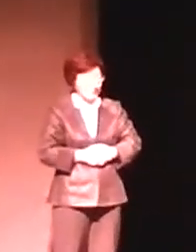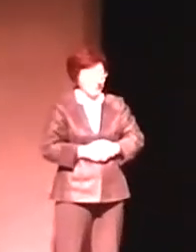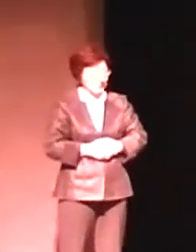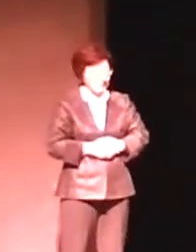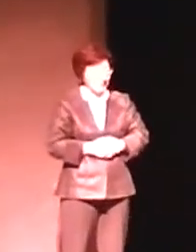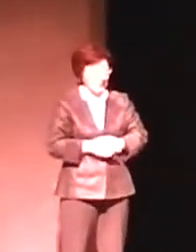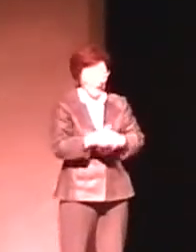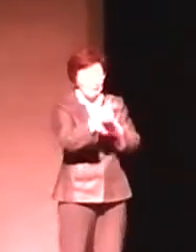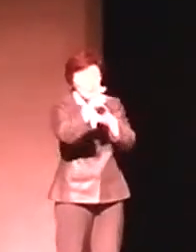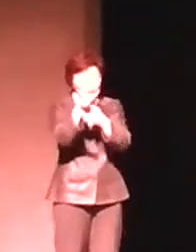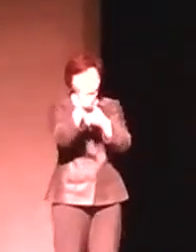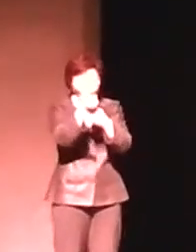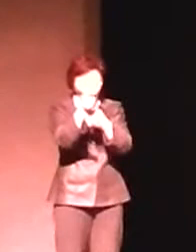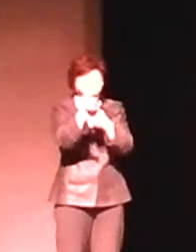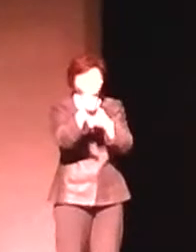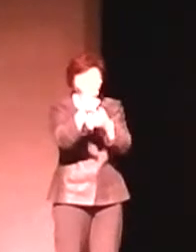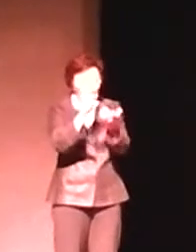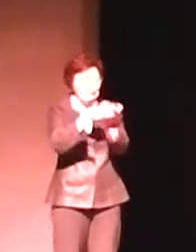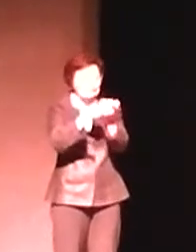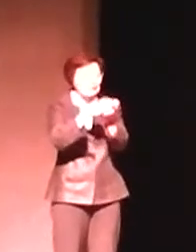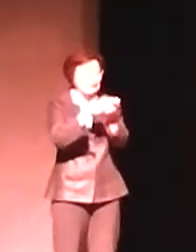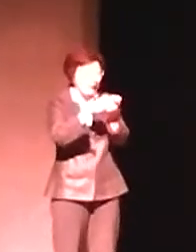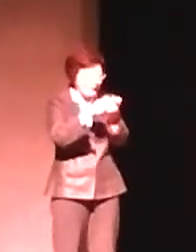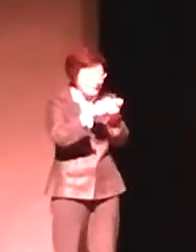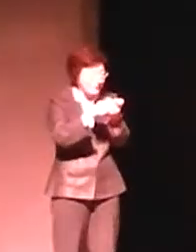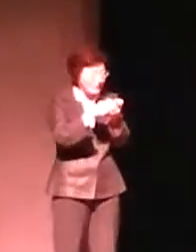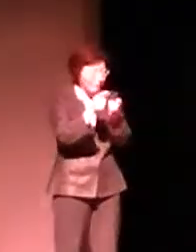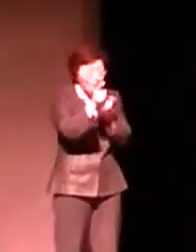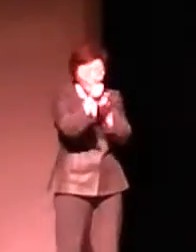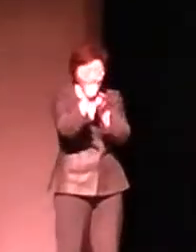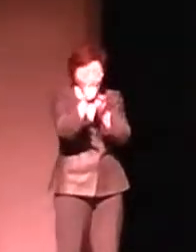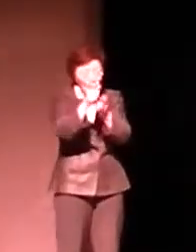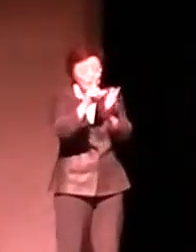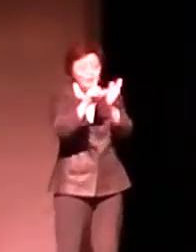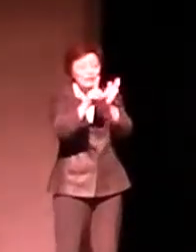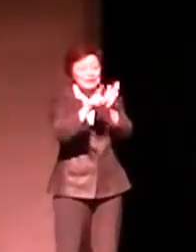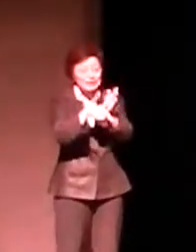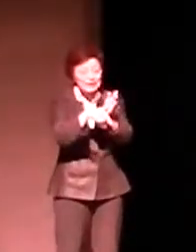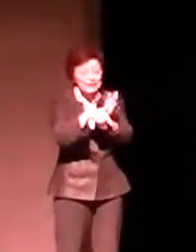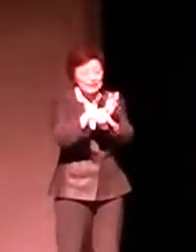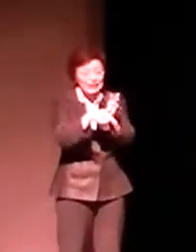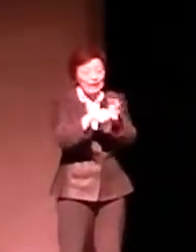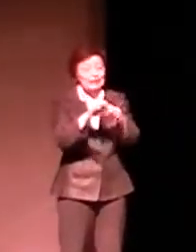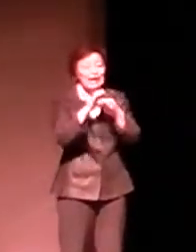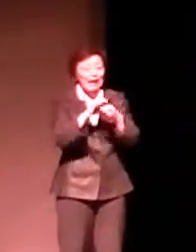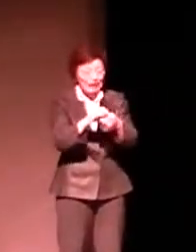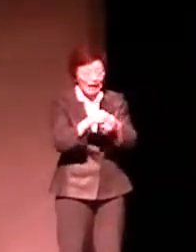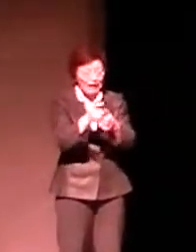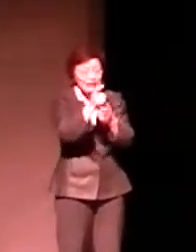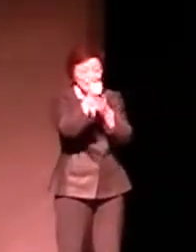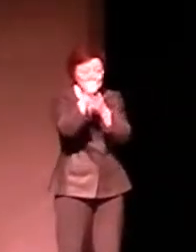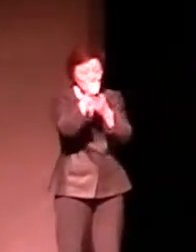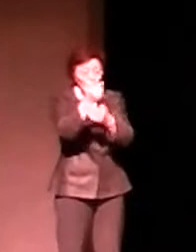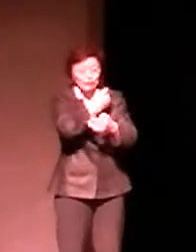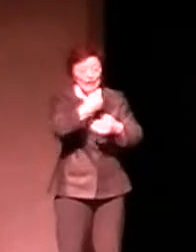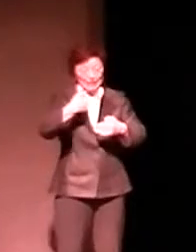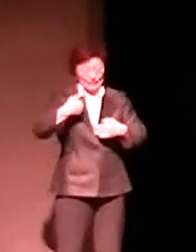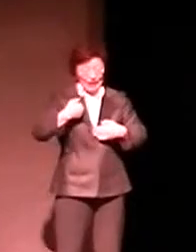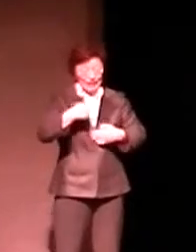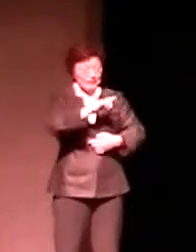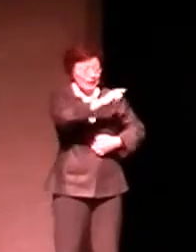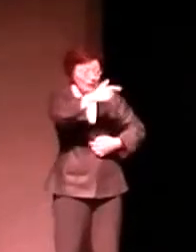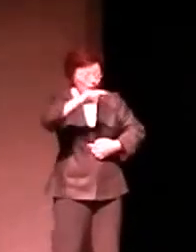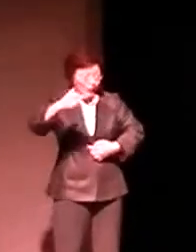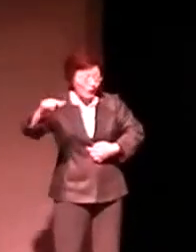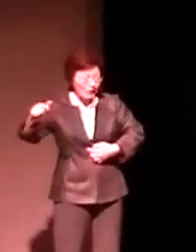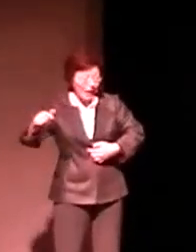ビデオカメラや携帯端末が普及したこの時代だからこそ記録可能だった数々の東北